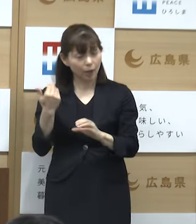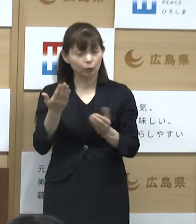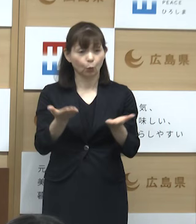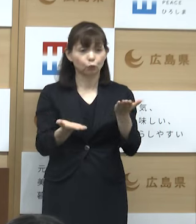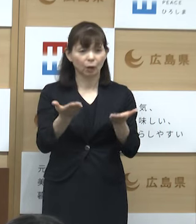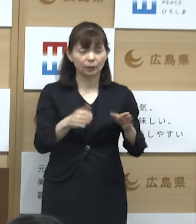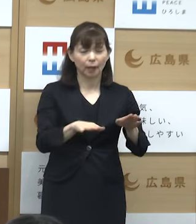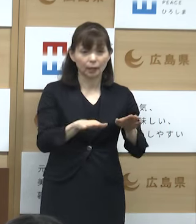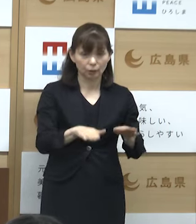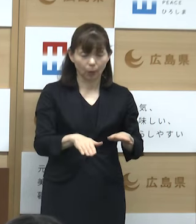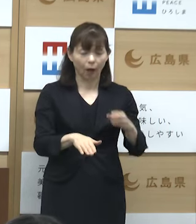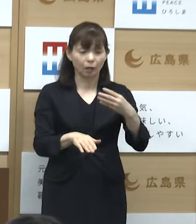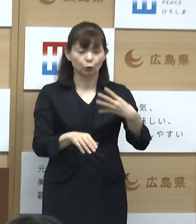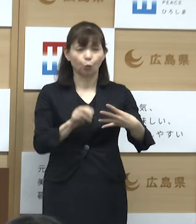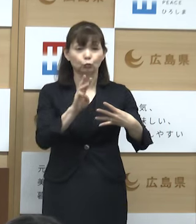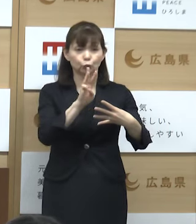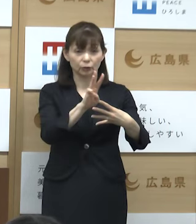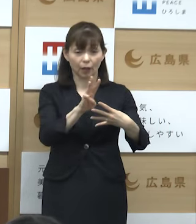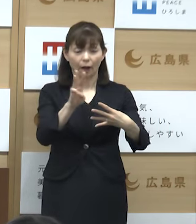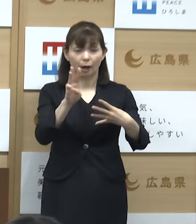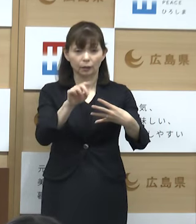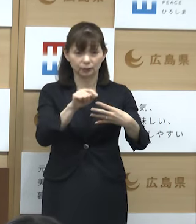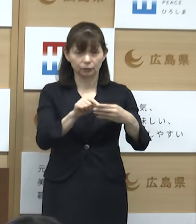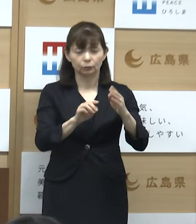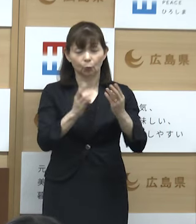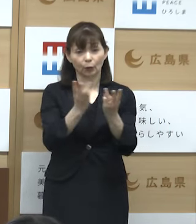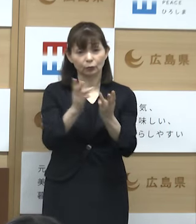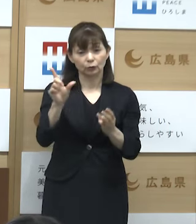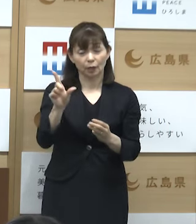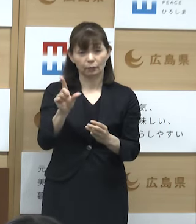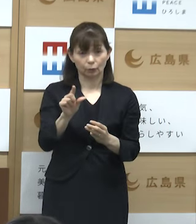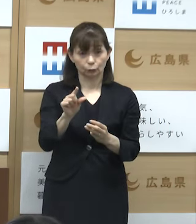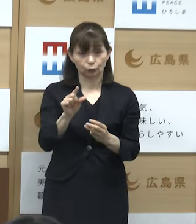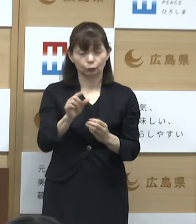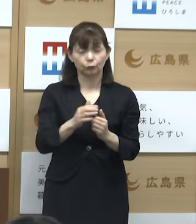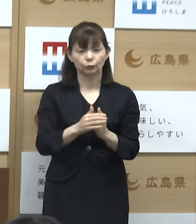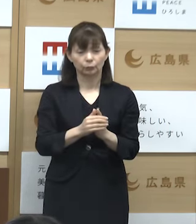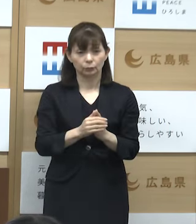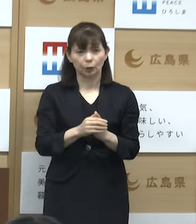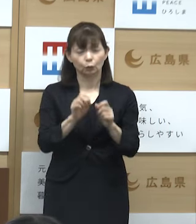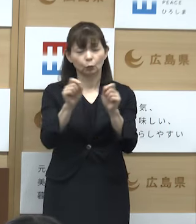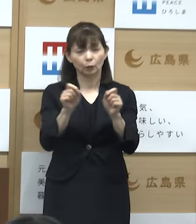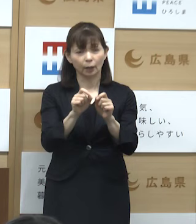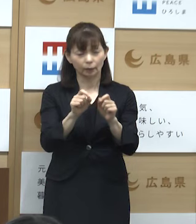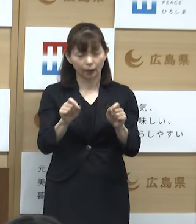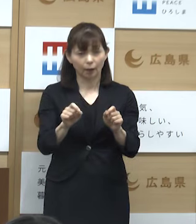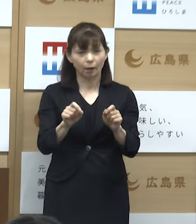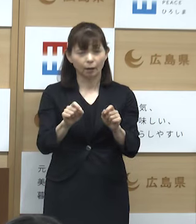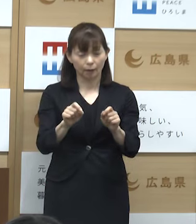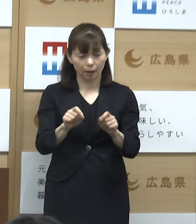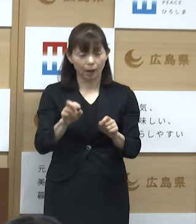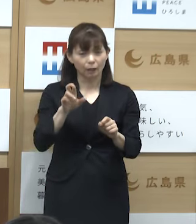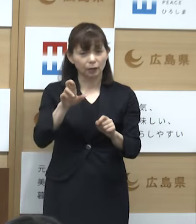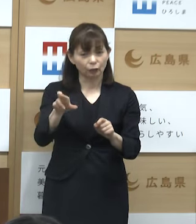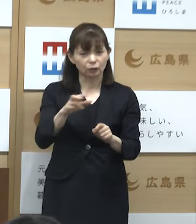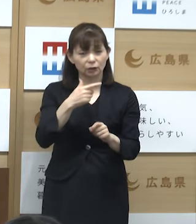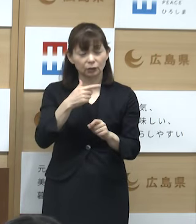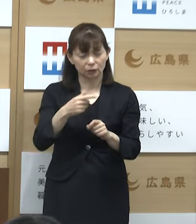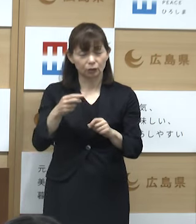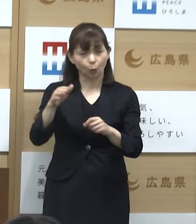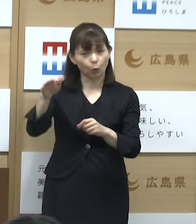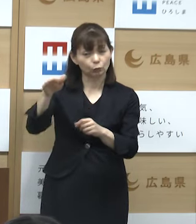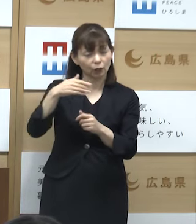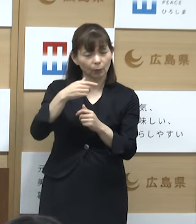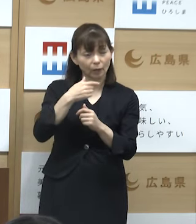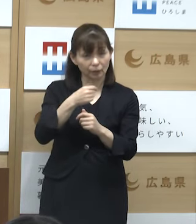状況があります。そこが結果としてタクシーが捕まえにくい状況にあるということにつなが